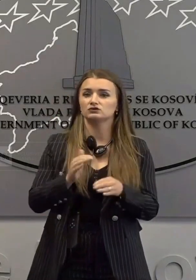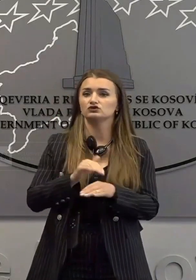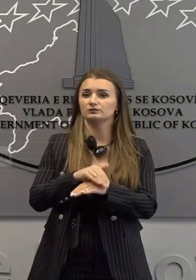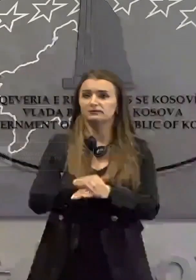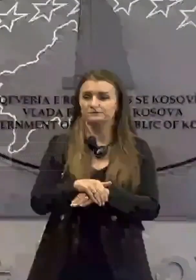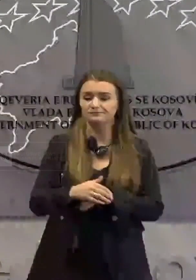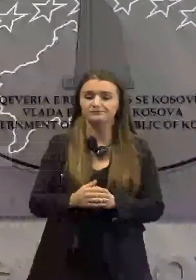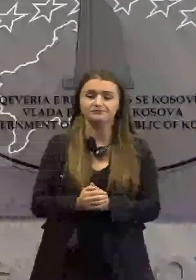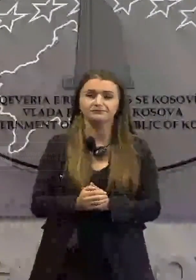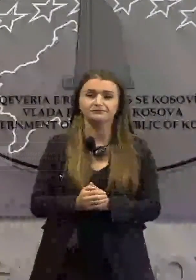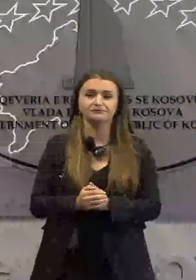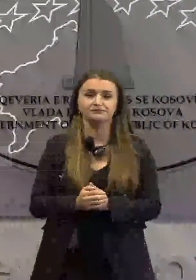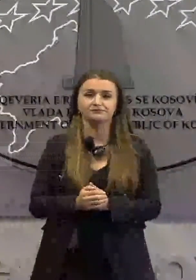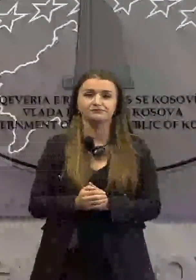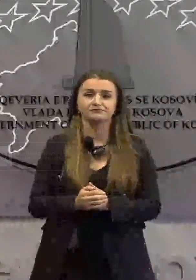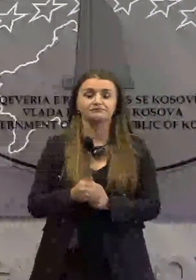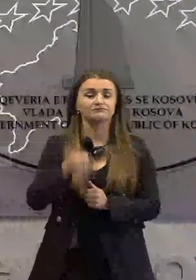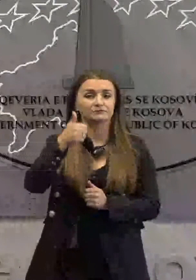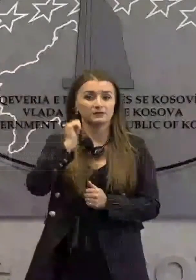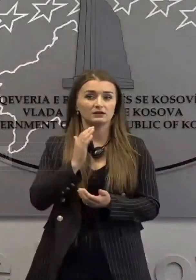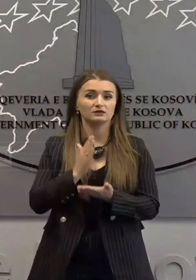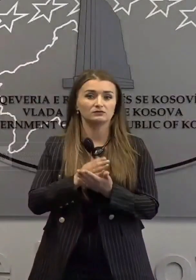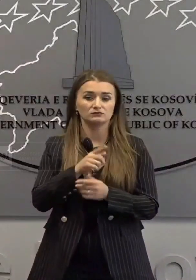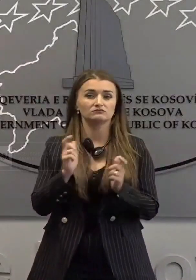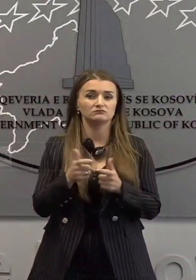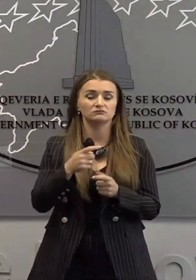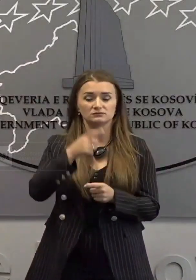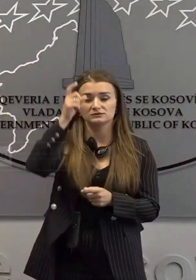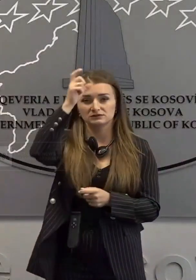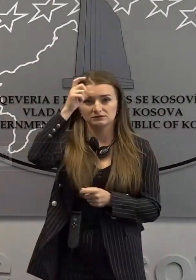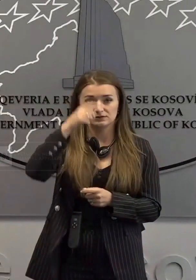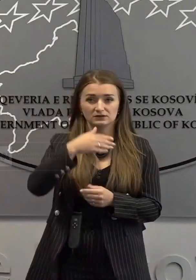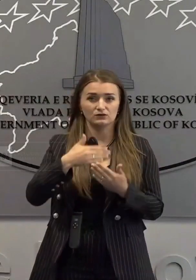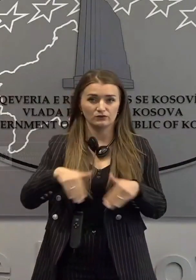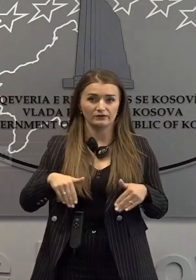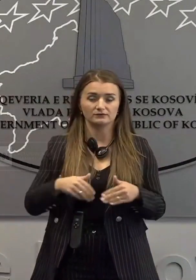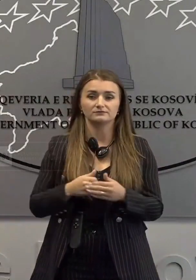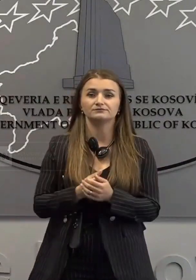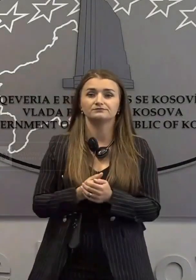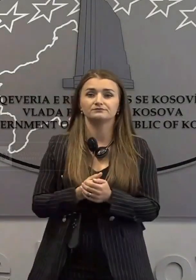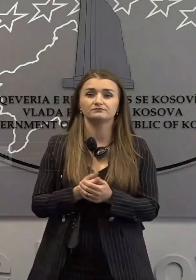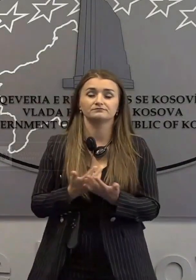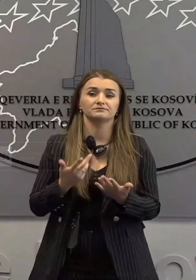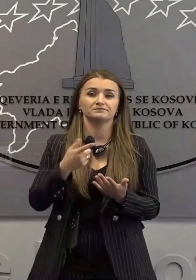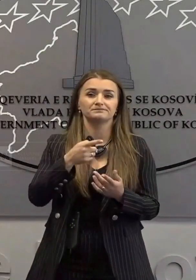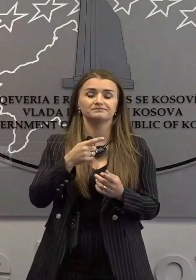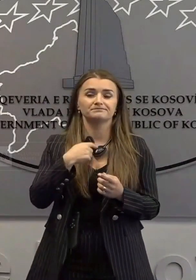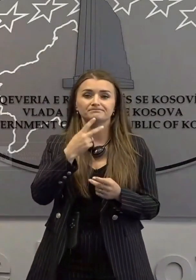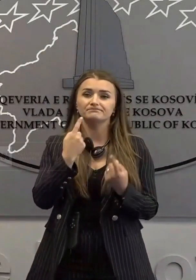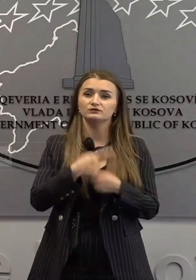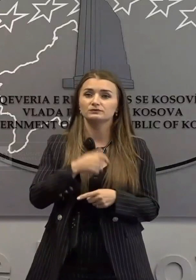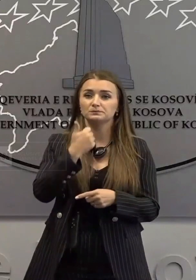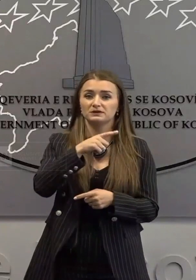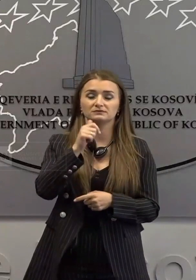tyre. Ndalimi dje që u bën në ditën e përkujtimit tek